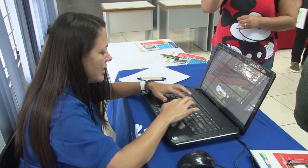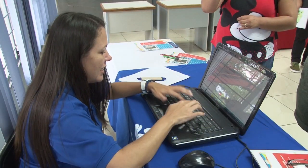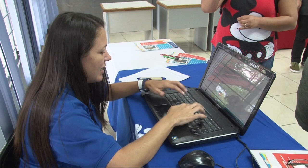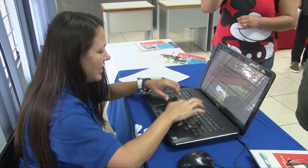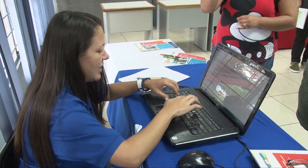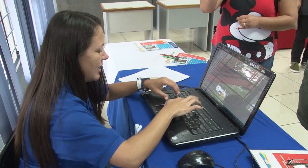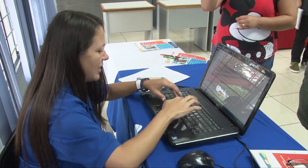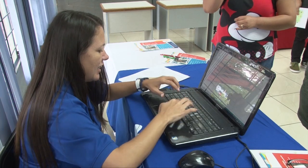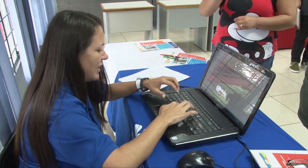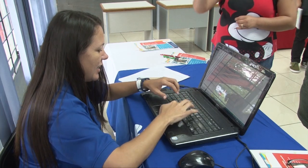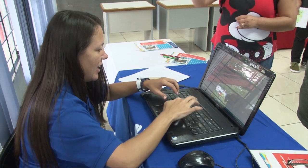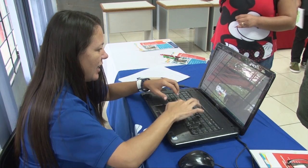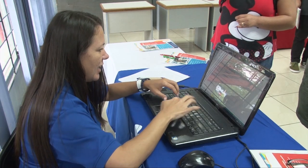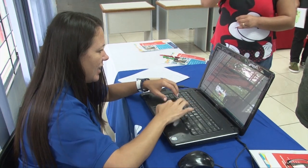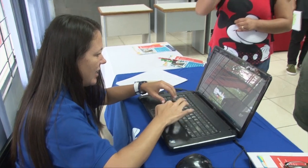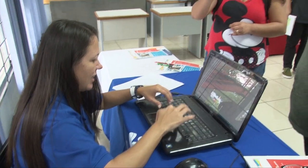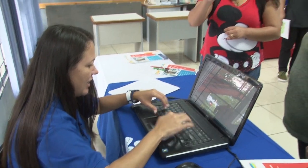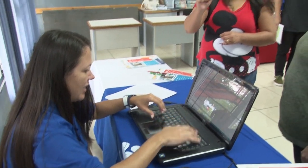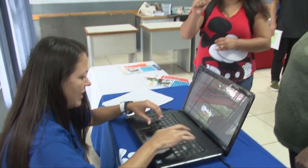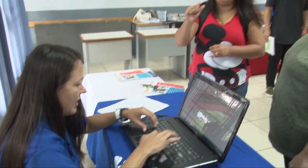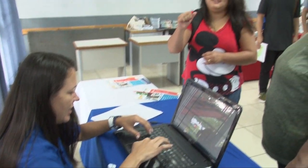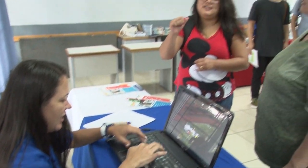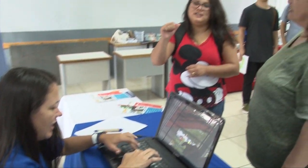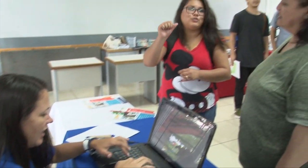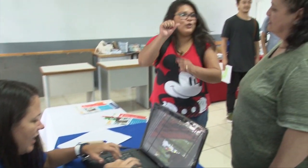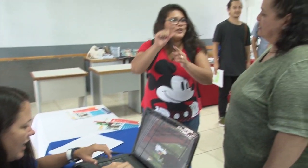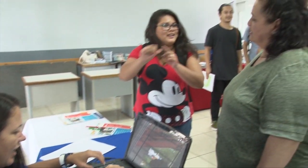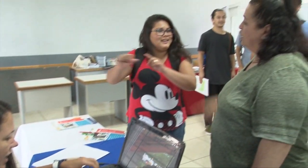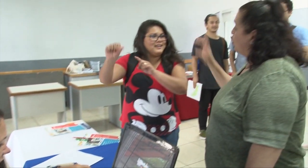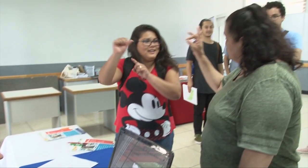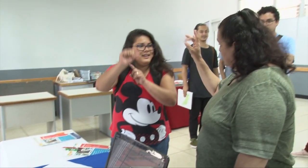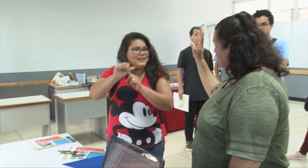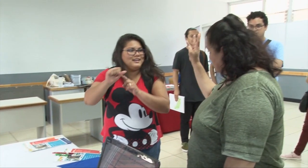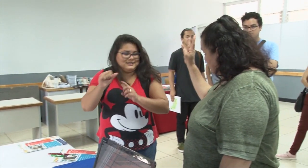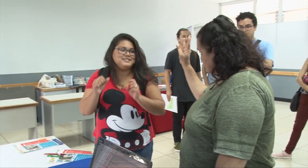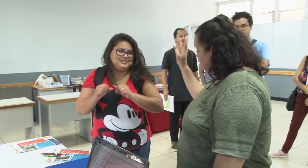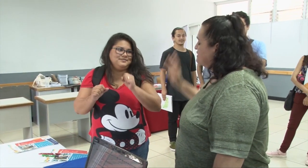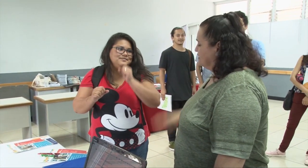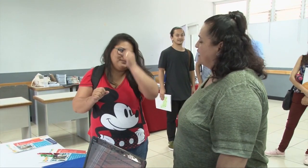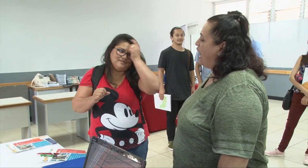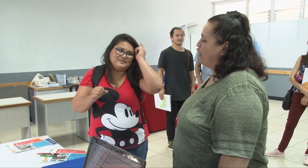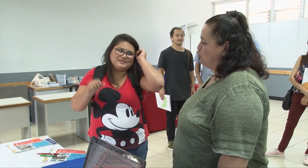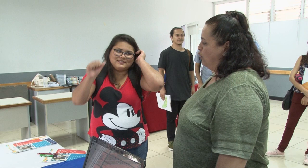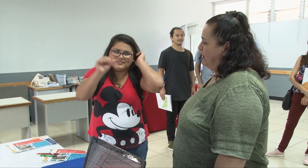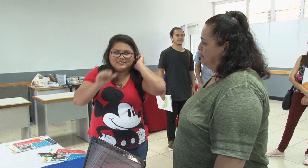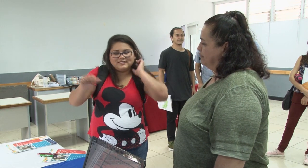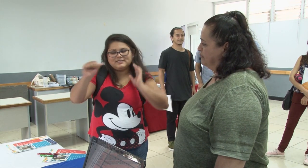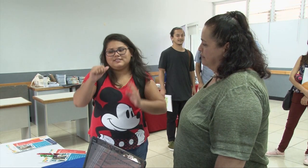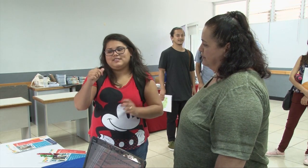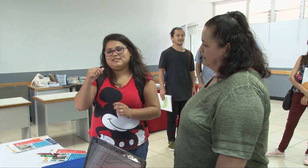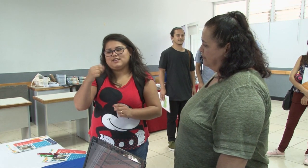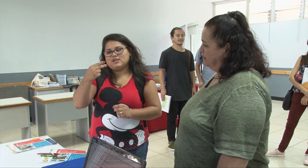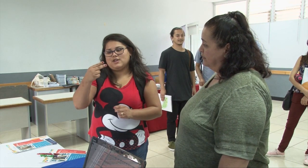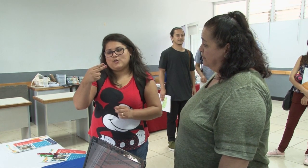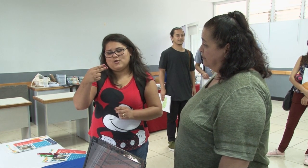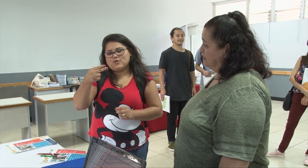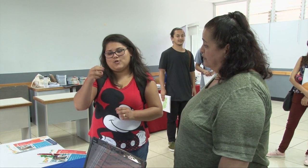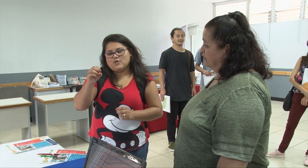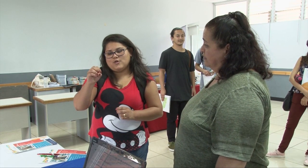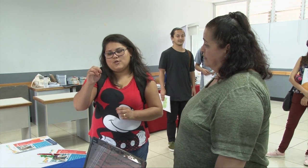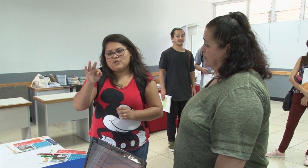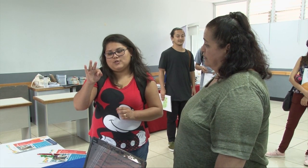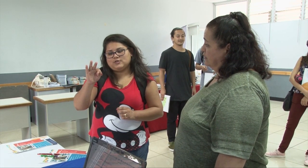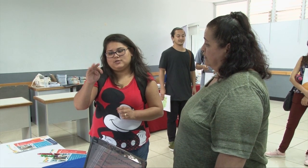conocer sobre el perfil de esta carrera y otras más comunicarse usando la lengua de señas costarricense lesko debido a su